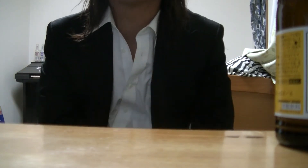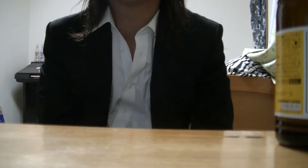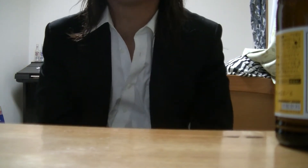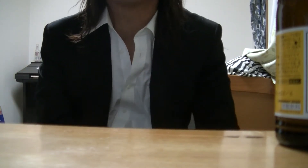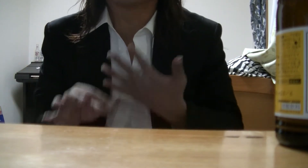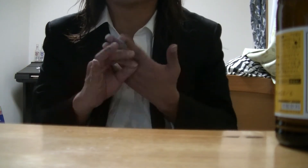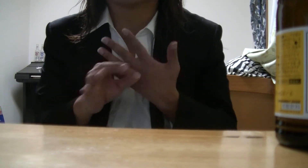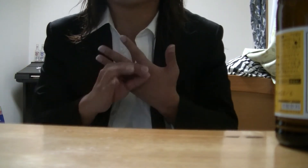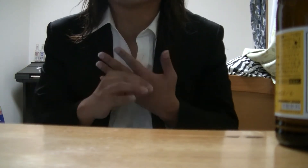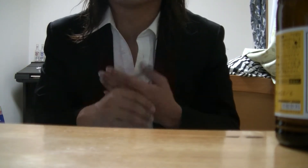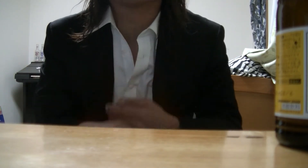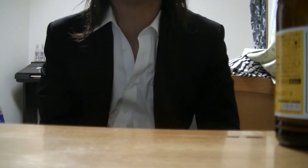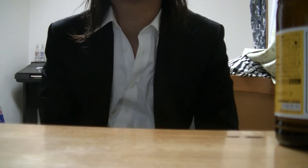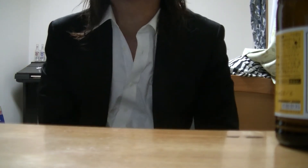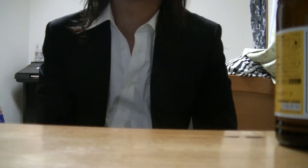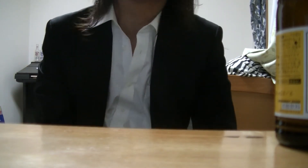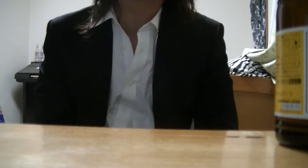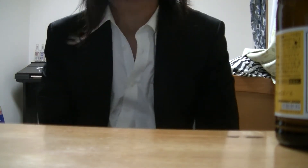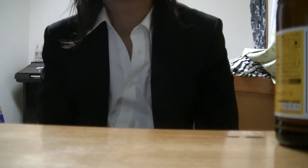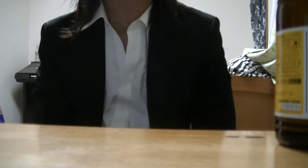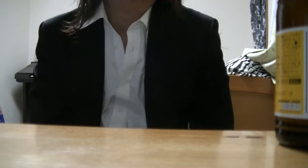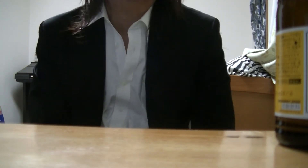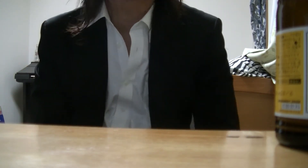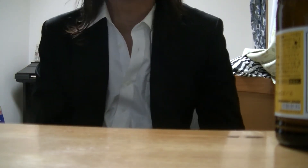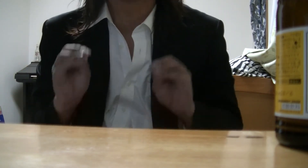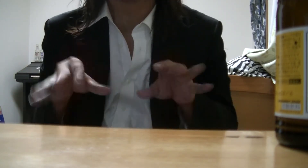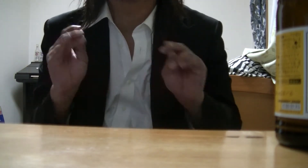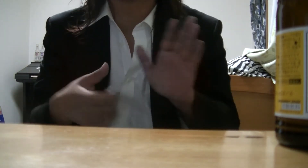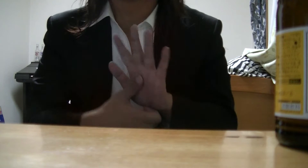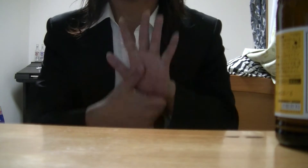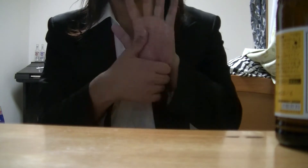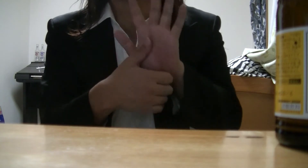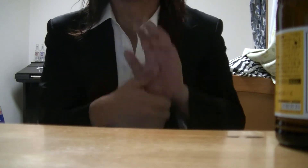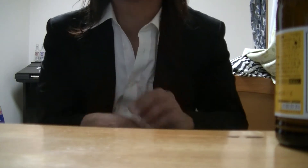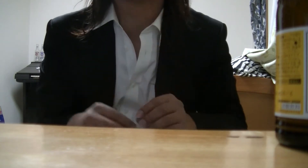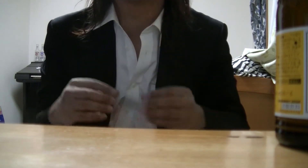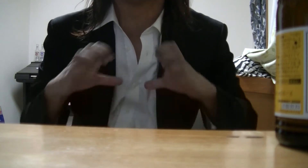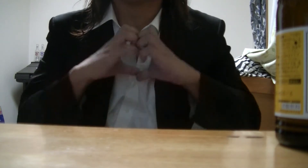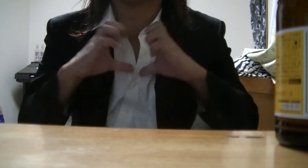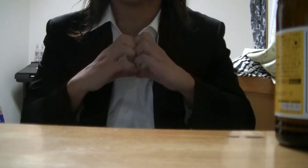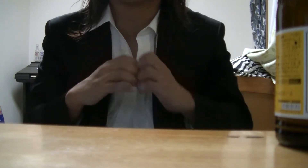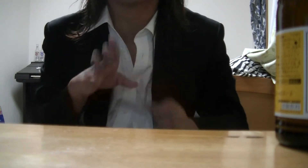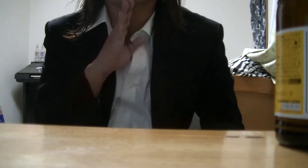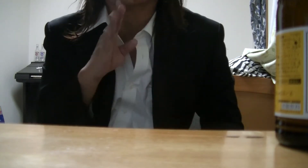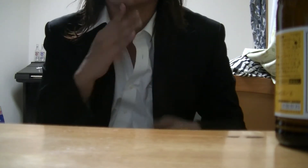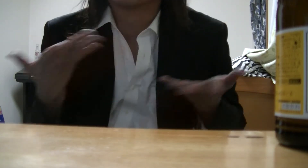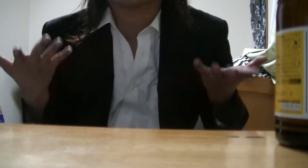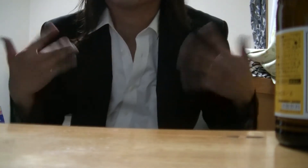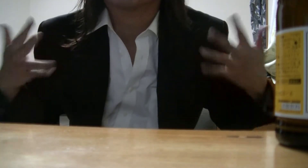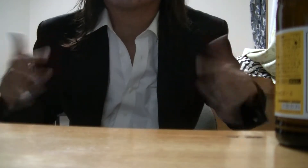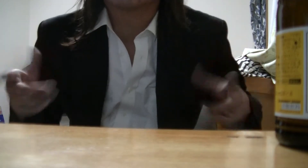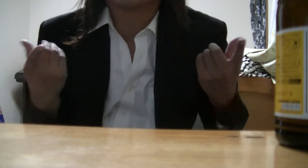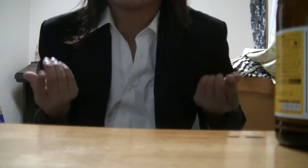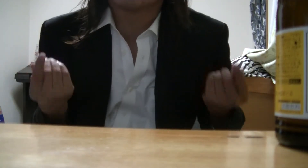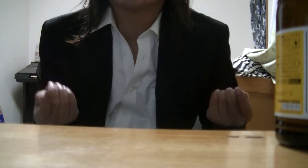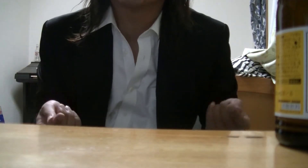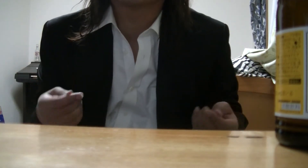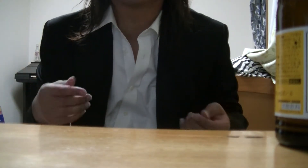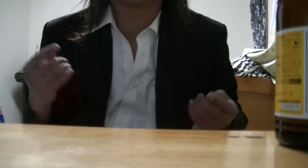ばまあその芸能人の不倫に今日は行きますよ。芸能人の不倫なんて本当は全然いらないでしょ。関係ある？ベッキーが不